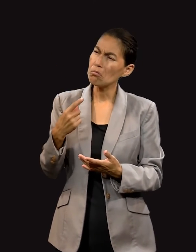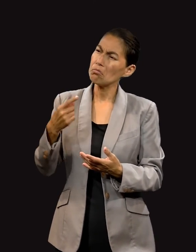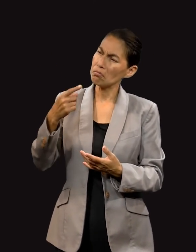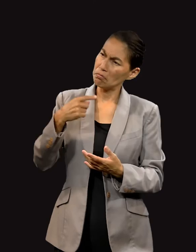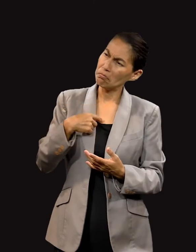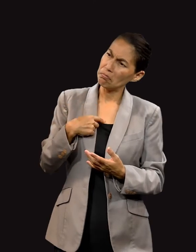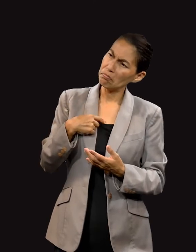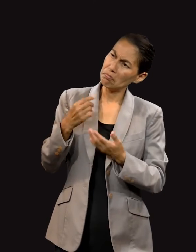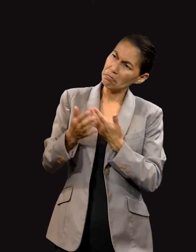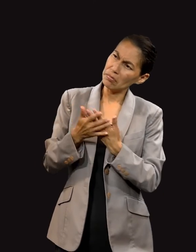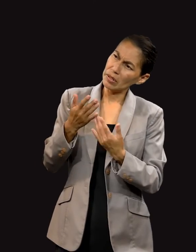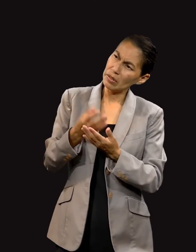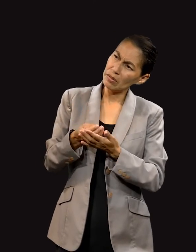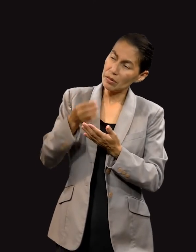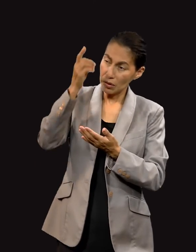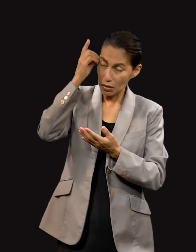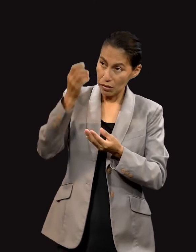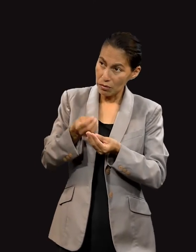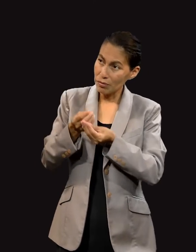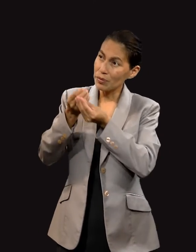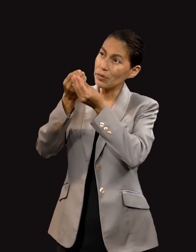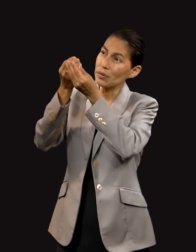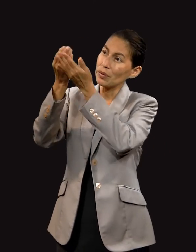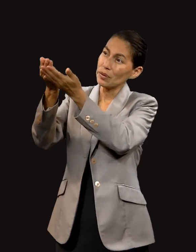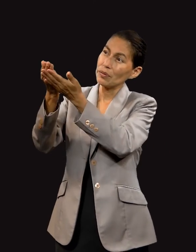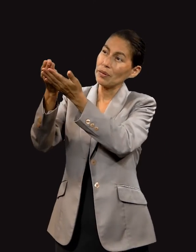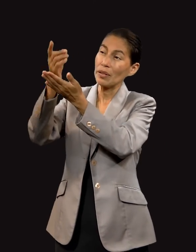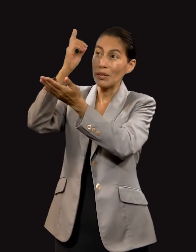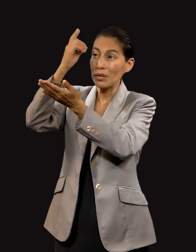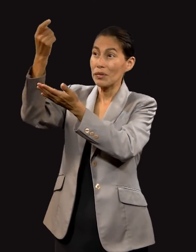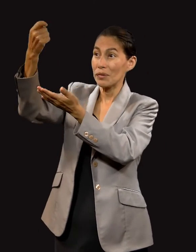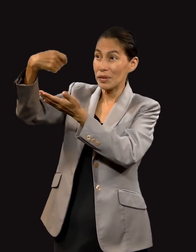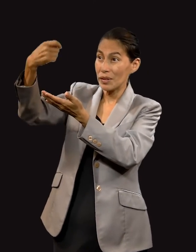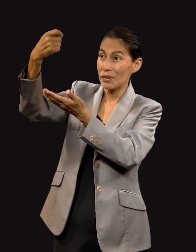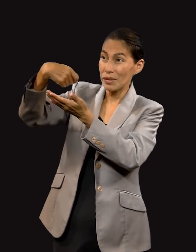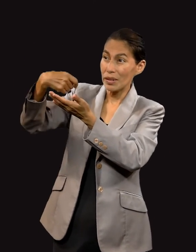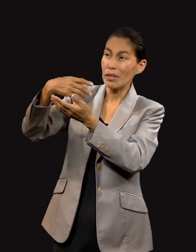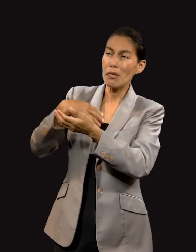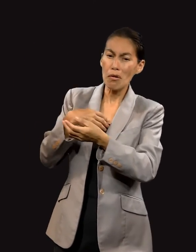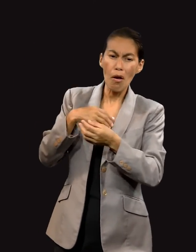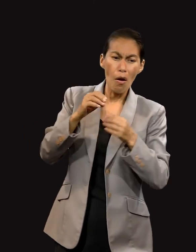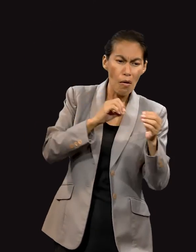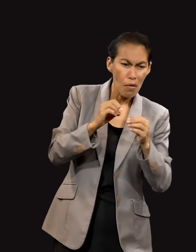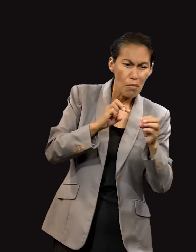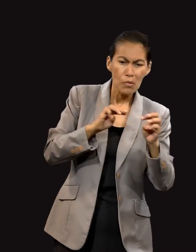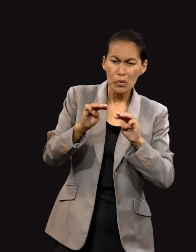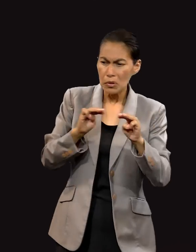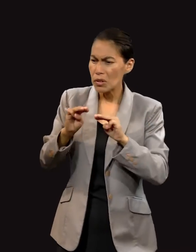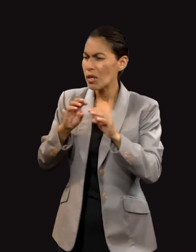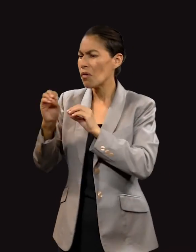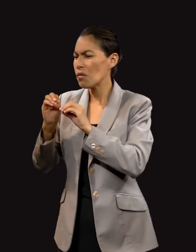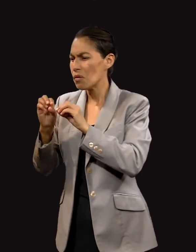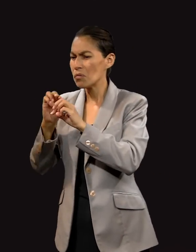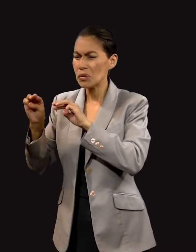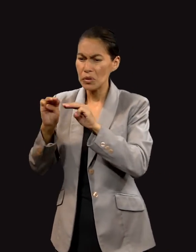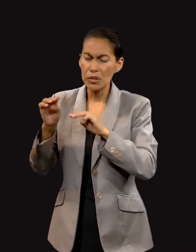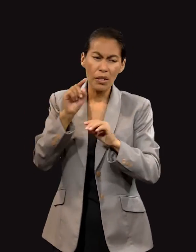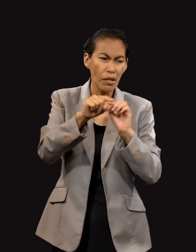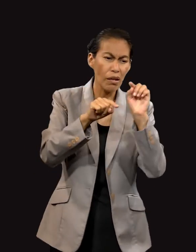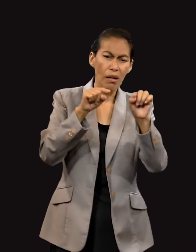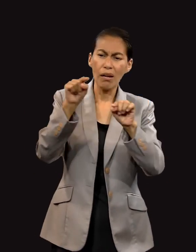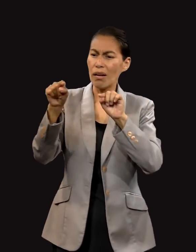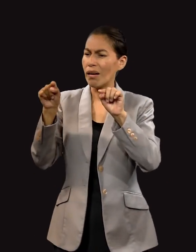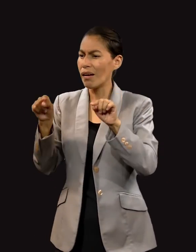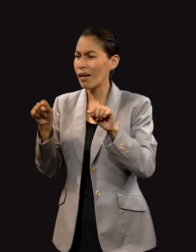complejo, pero nos hemos puesto en las manos de Dios y también vemos cómo Dios bendice, porque es obra